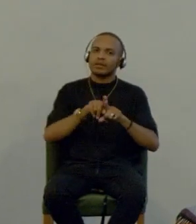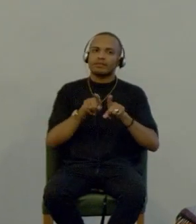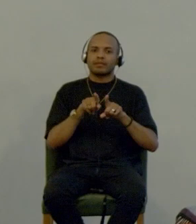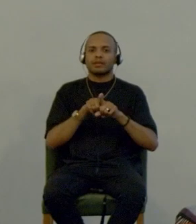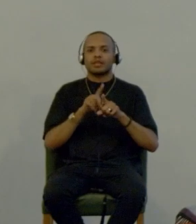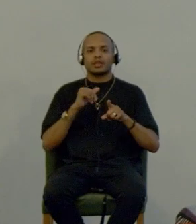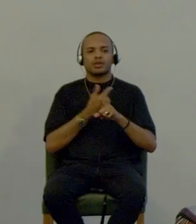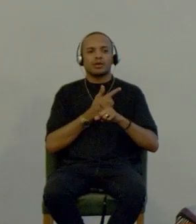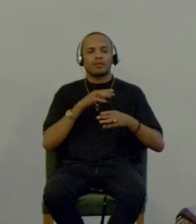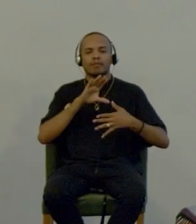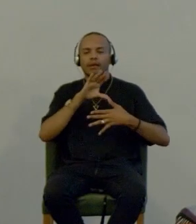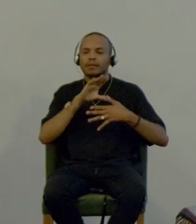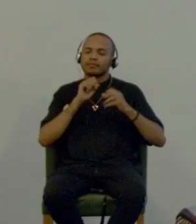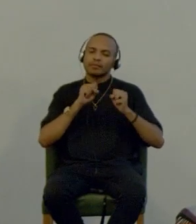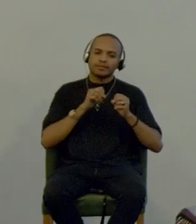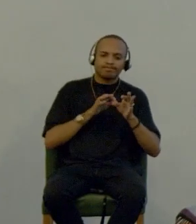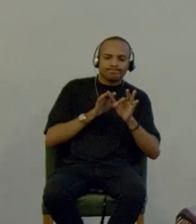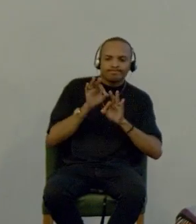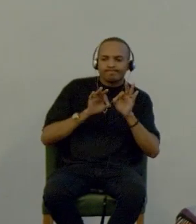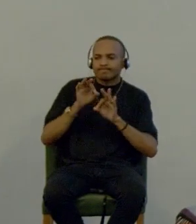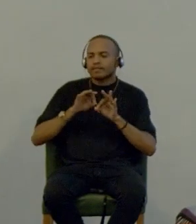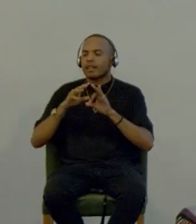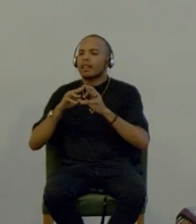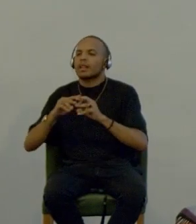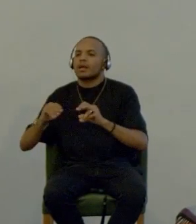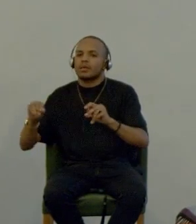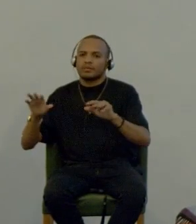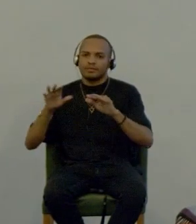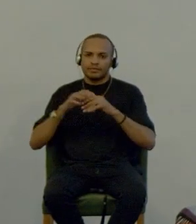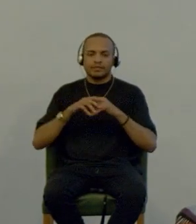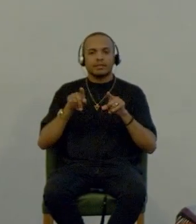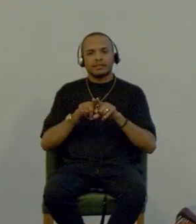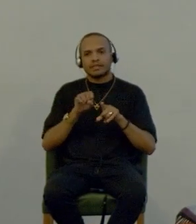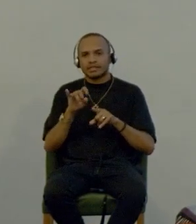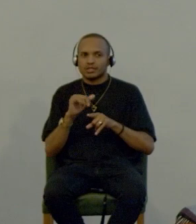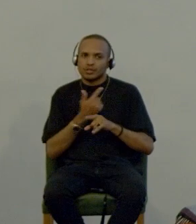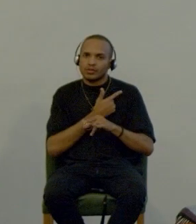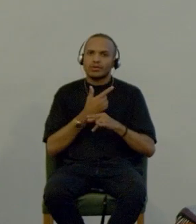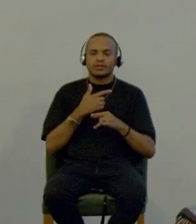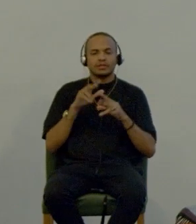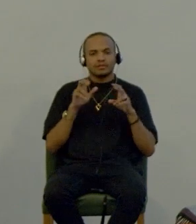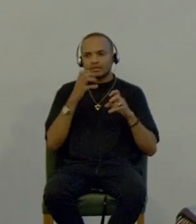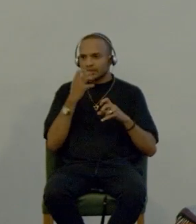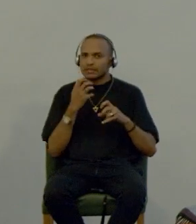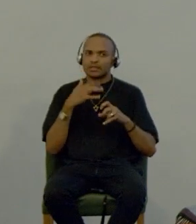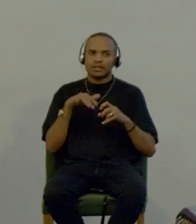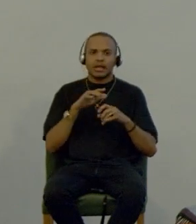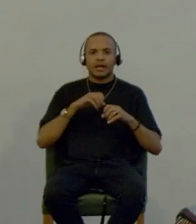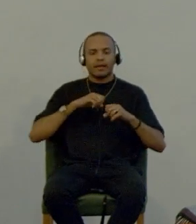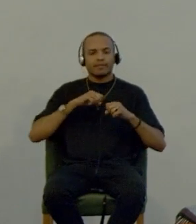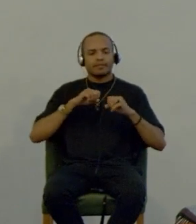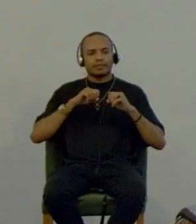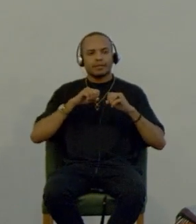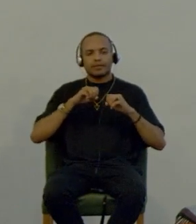liquide. Et si on prend au sérieux Moving Earth, comme disait Bruno, on est dans un espace liquide